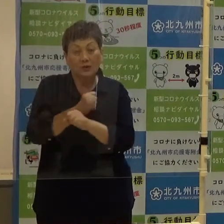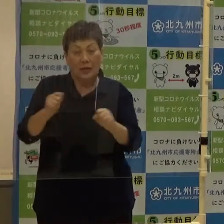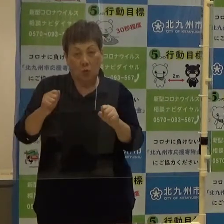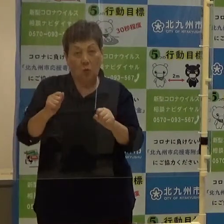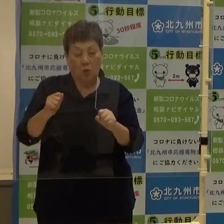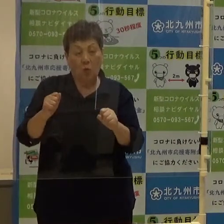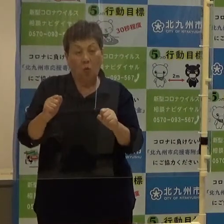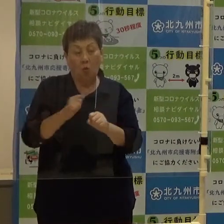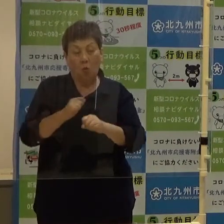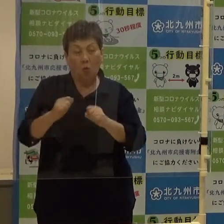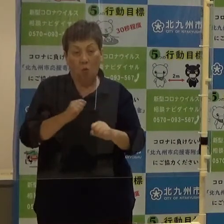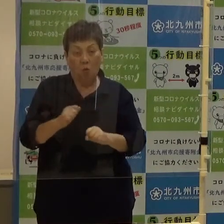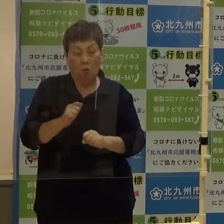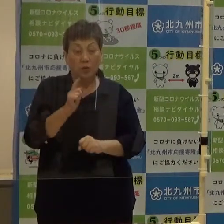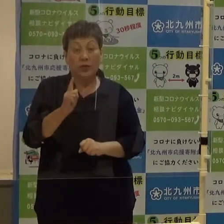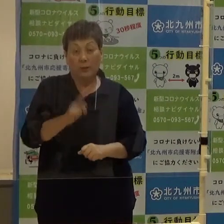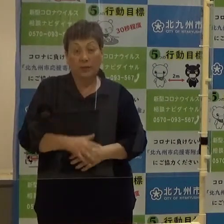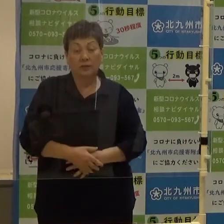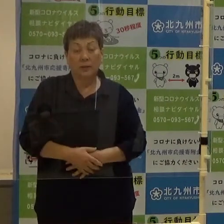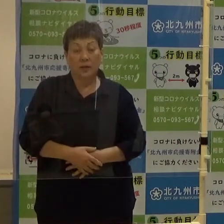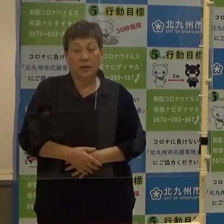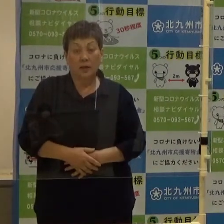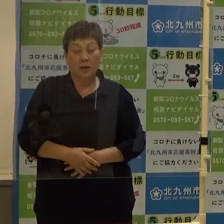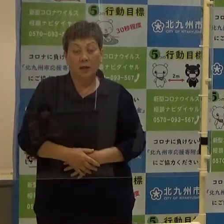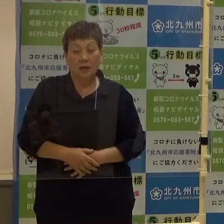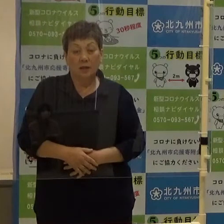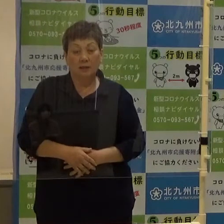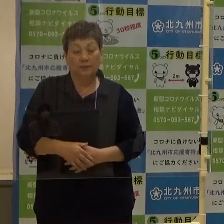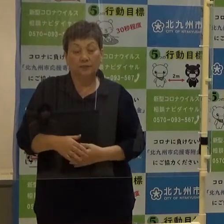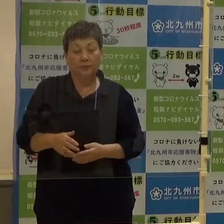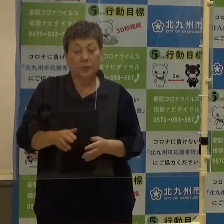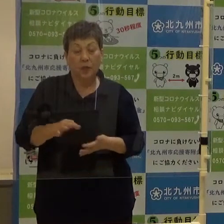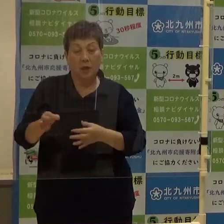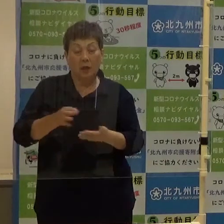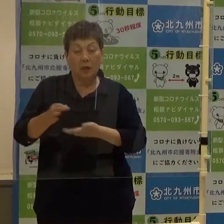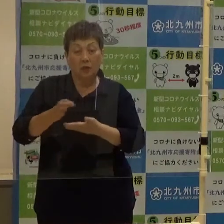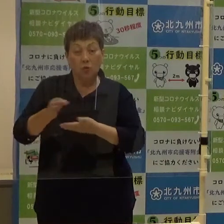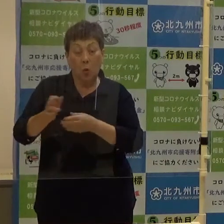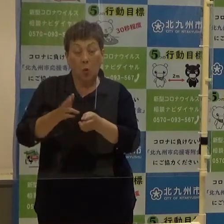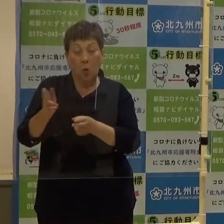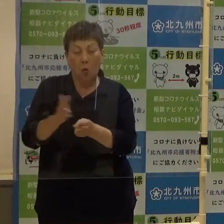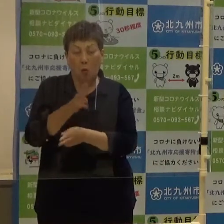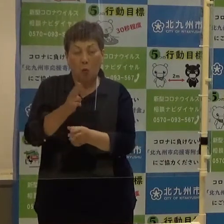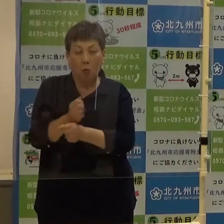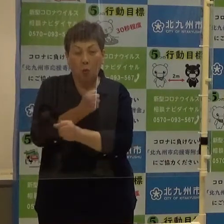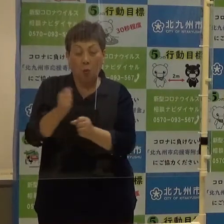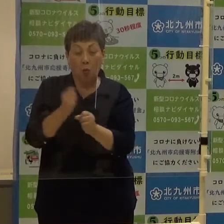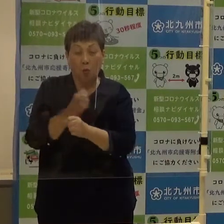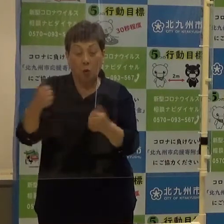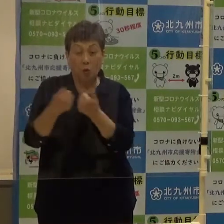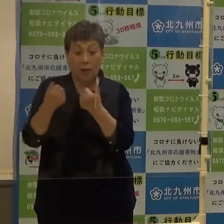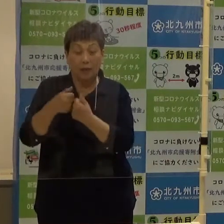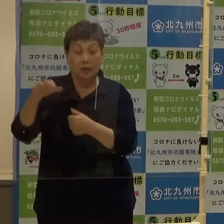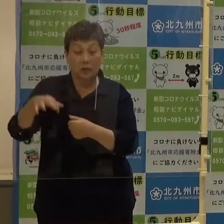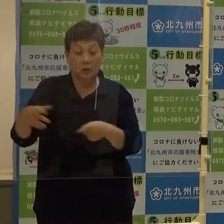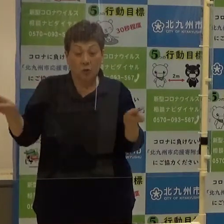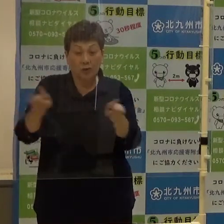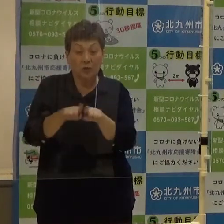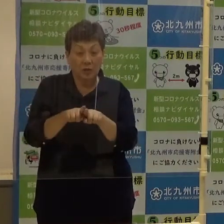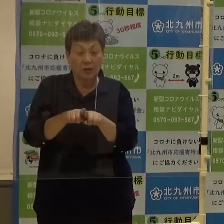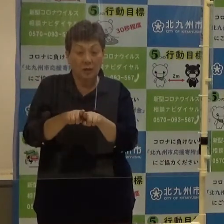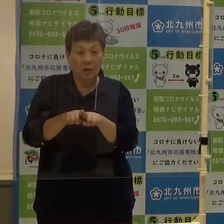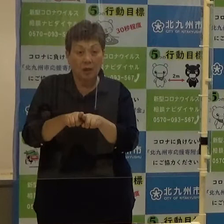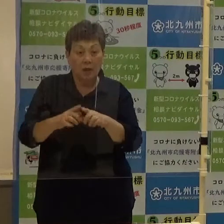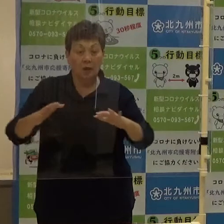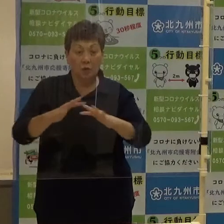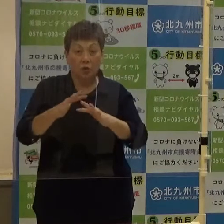でもあります。商工会議所と一体になってですね、地元経済盛り上げの一環として取り組んでいくわけであり